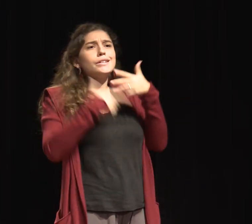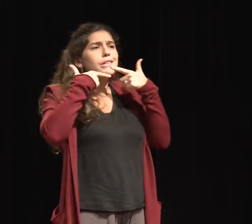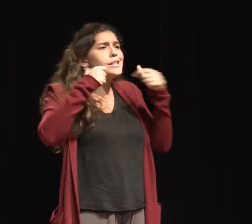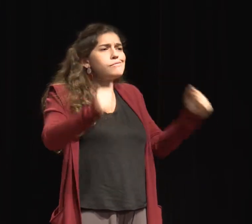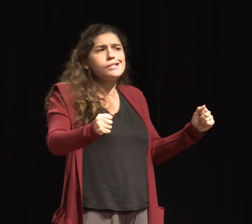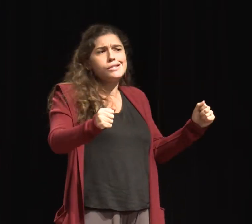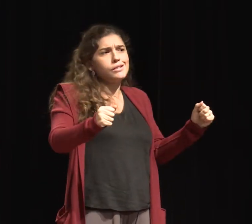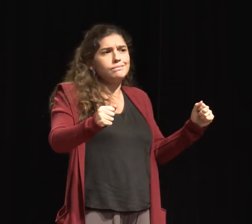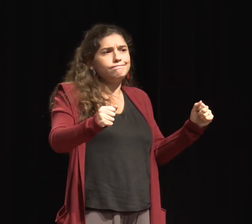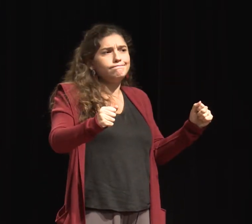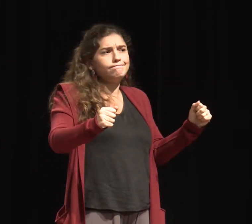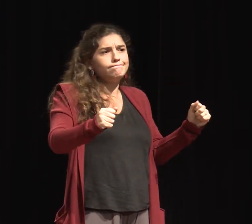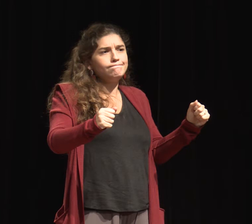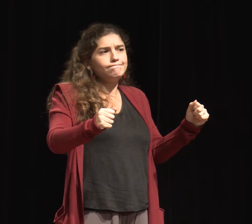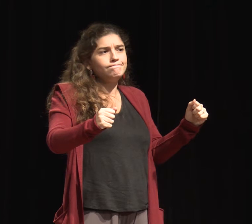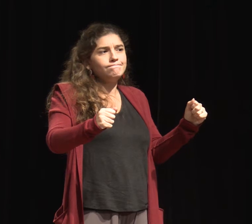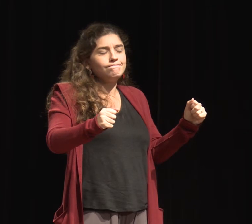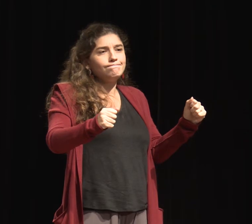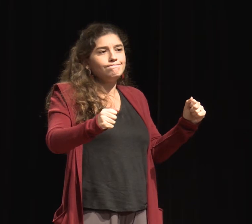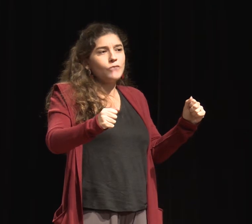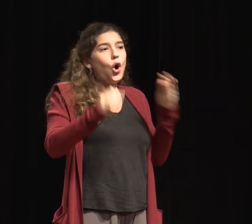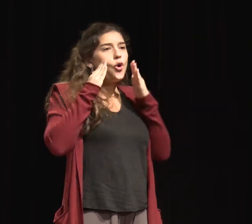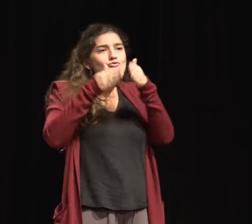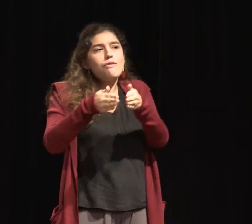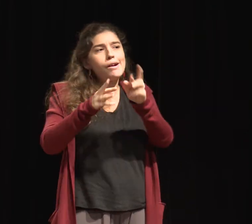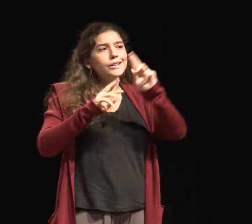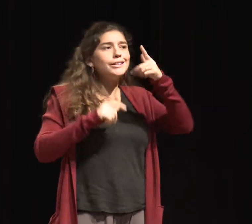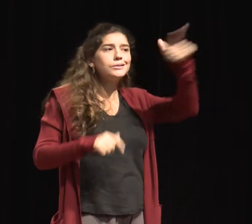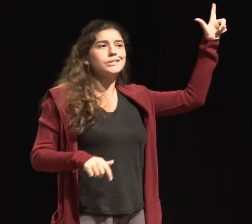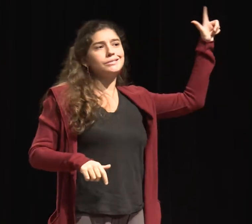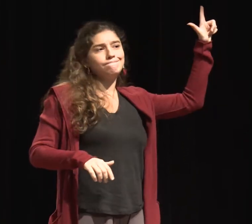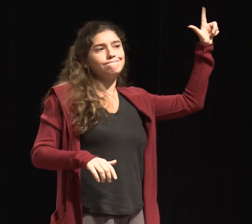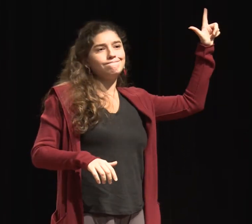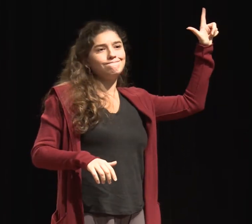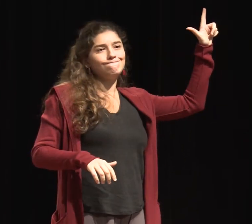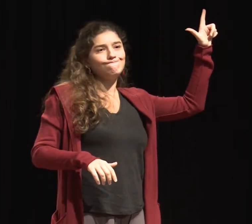Mas eu, como professora, né, como de linguística, o meu foco era outro.